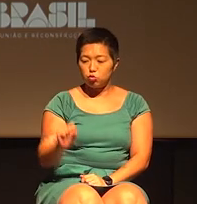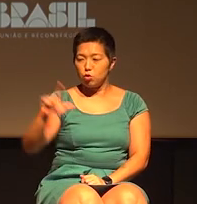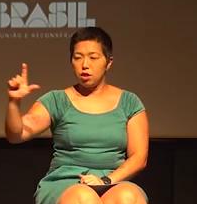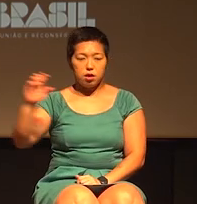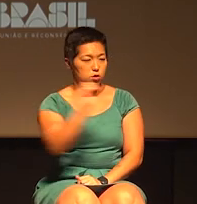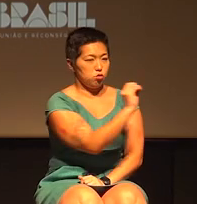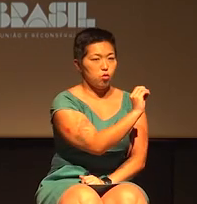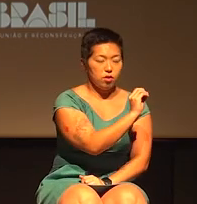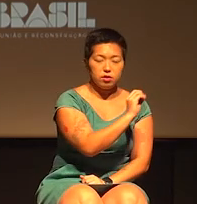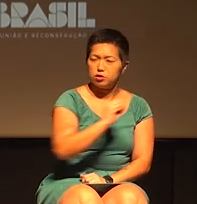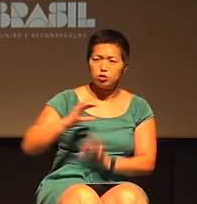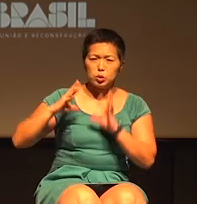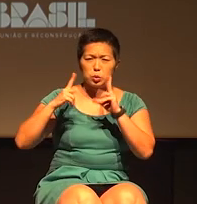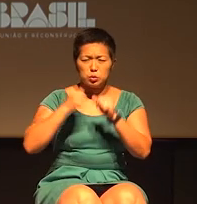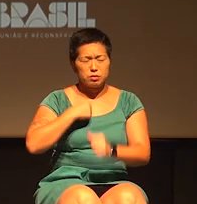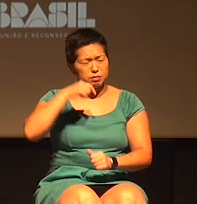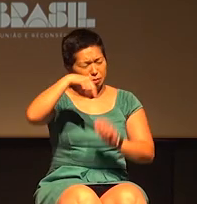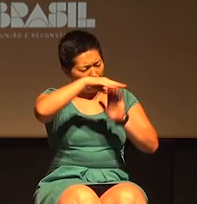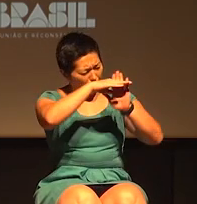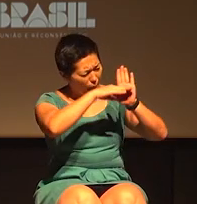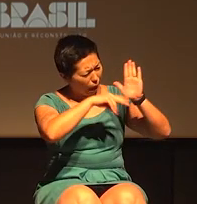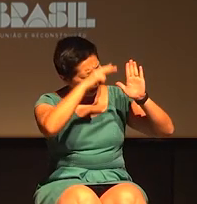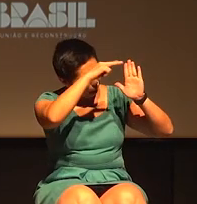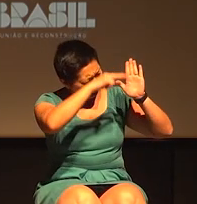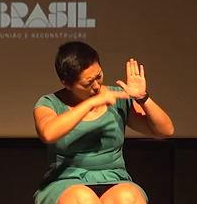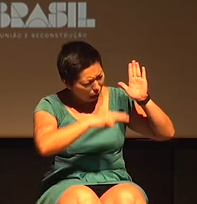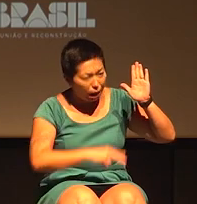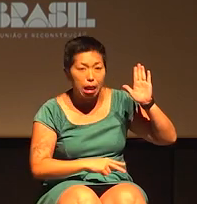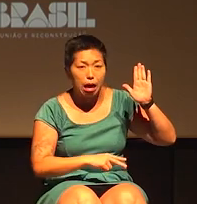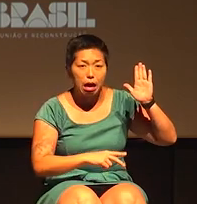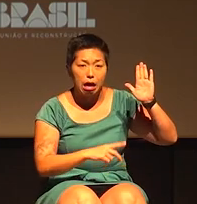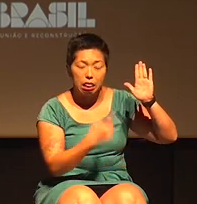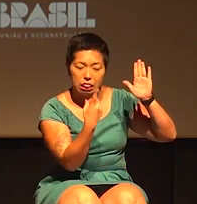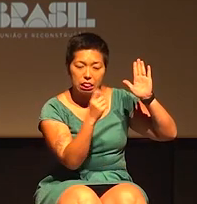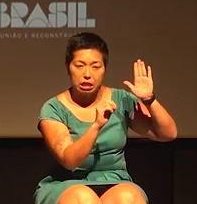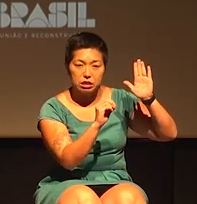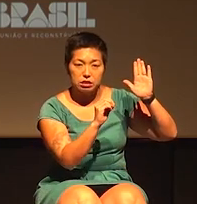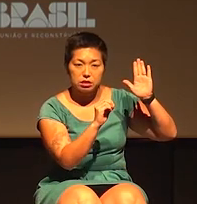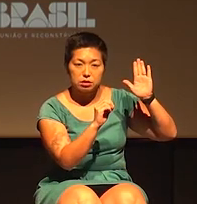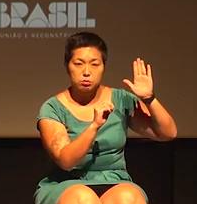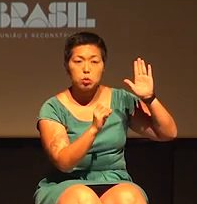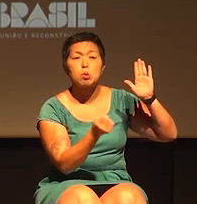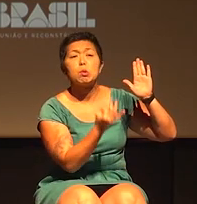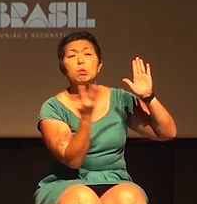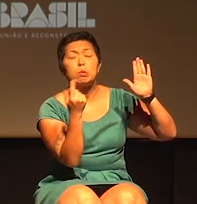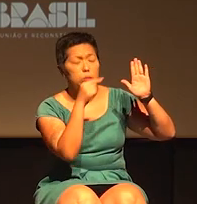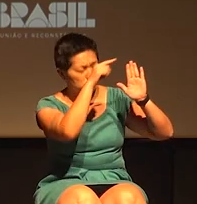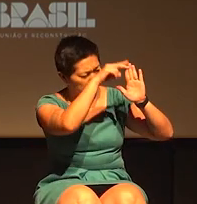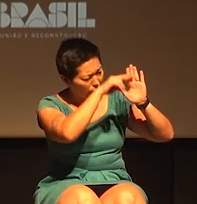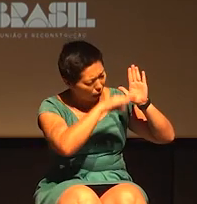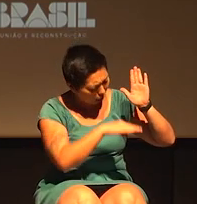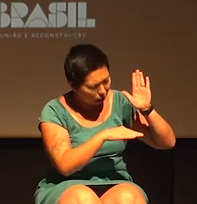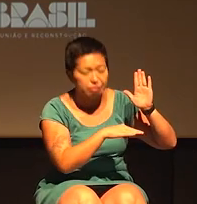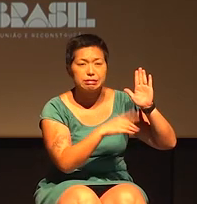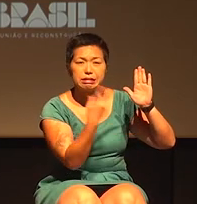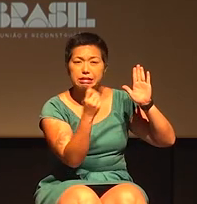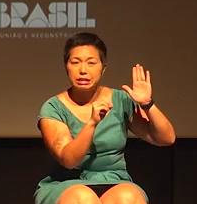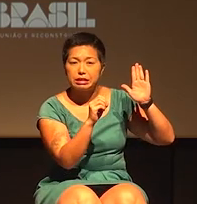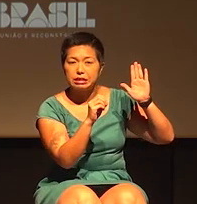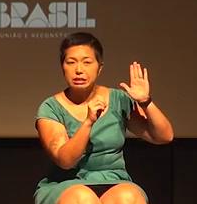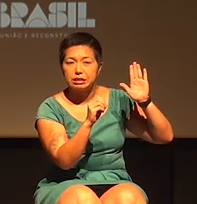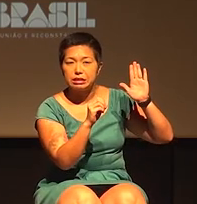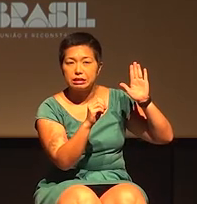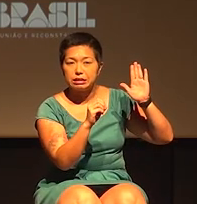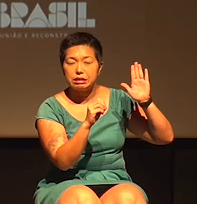imagina quando a gente viu a lista e falava gente olha quem tá em décimo quando vai chegar a vez da décima aí começamos